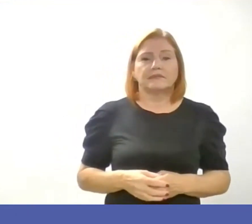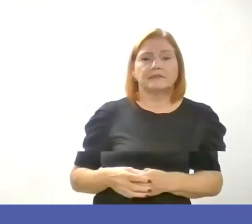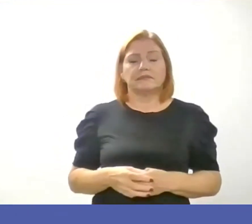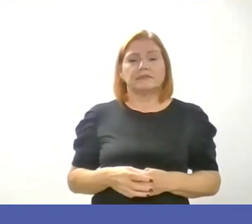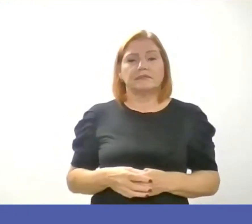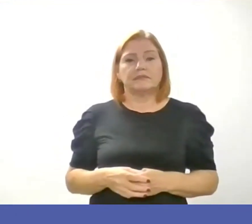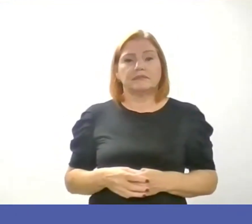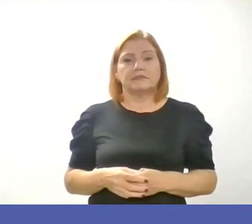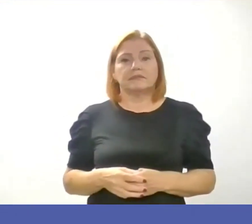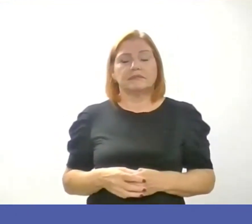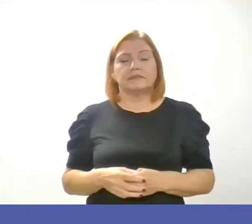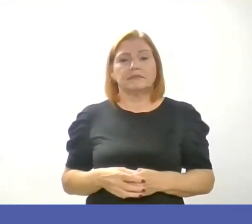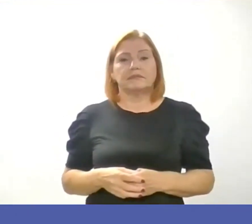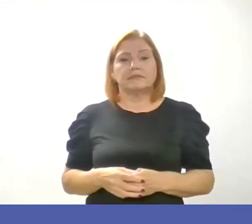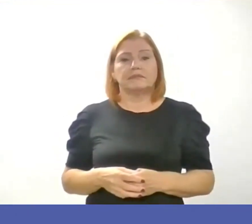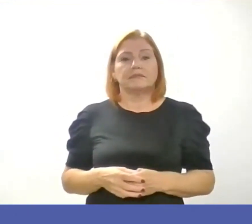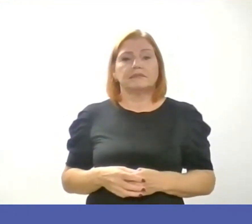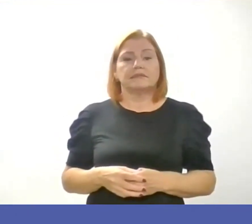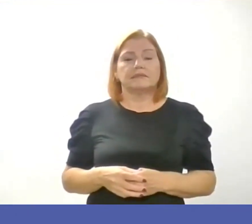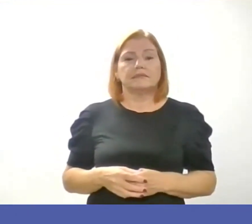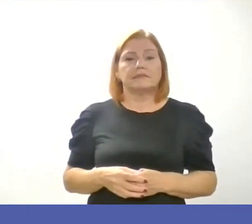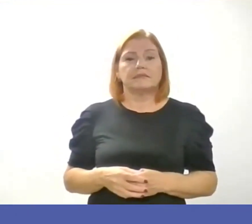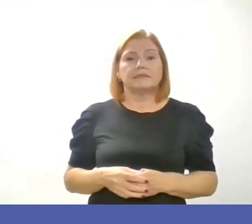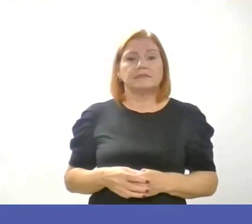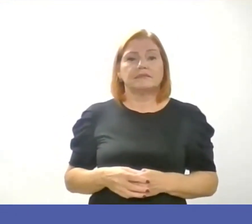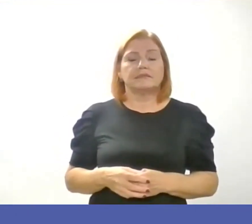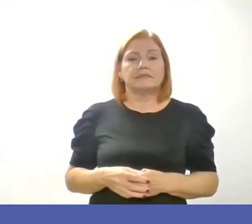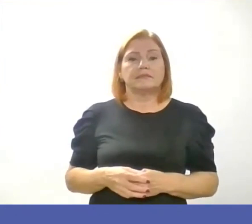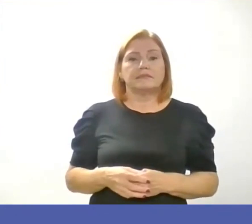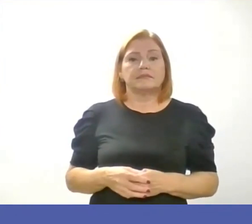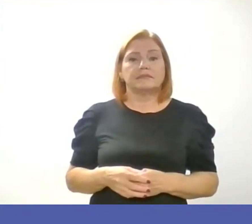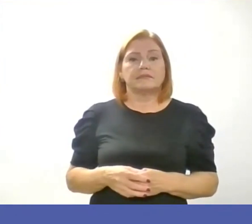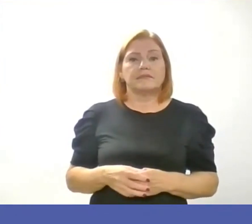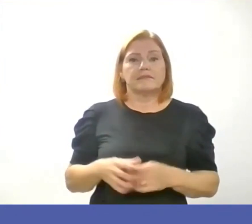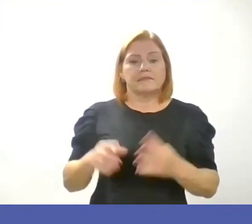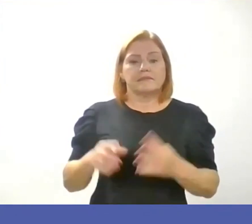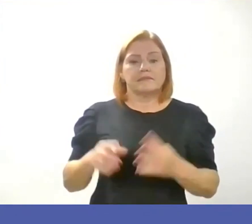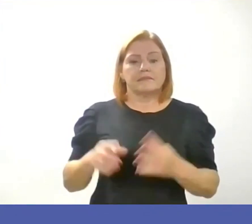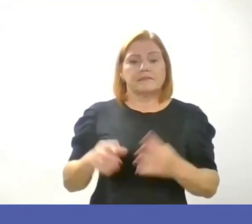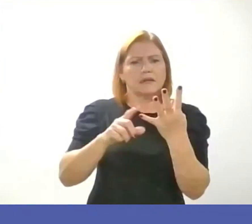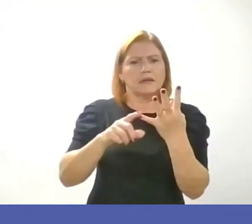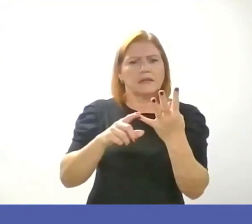horas, como os outros, deveriam encerrar tudo às 6 horas.